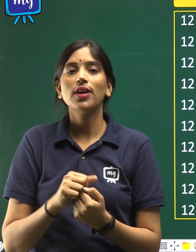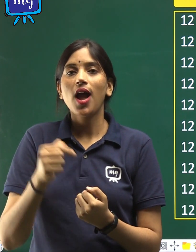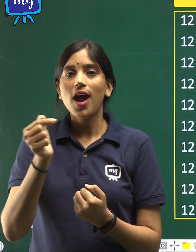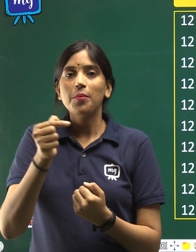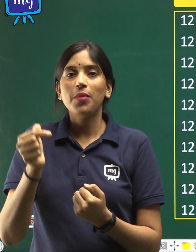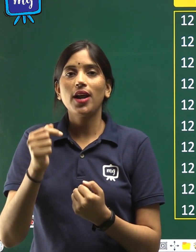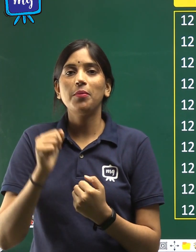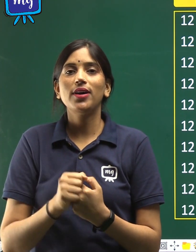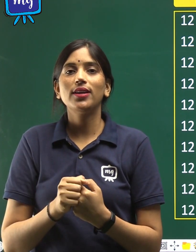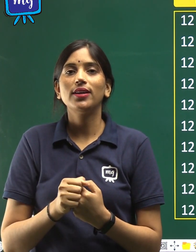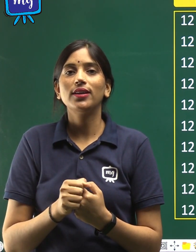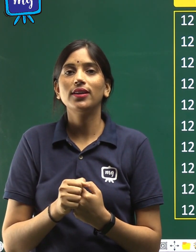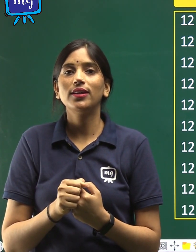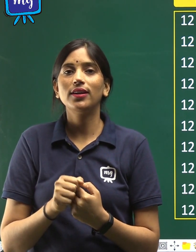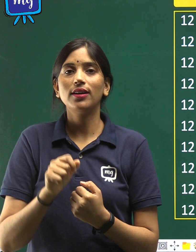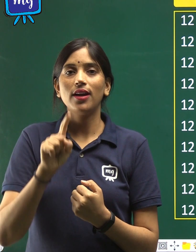बराबर